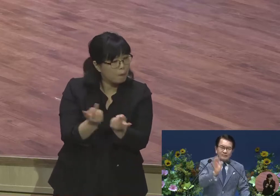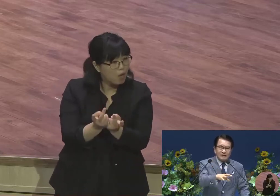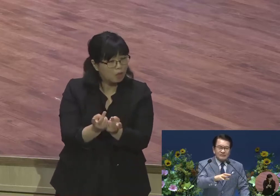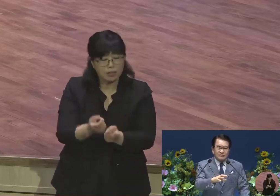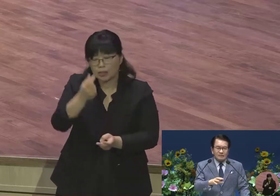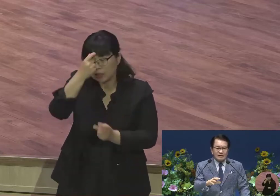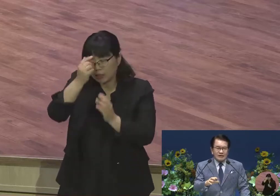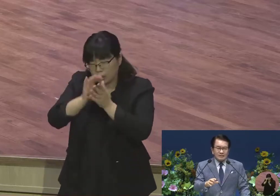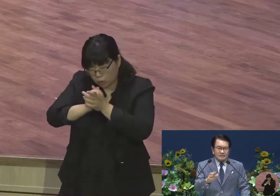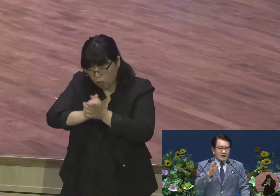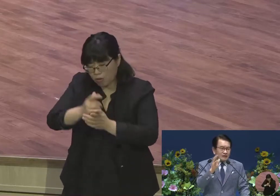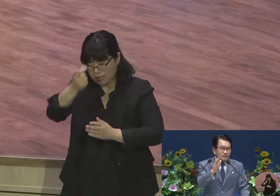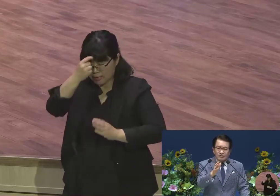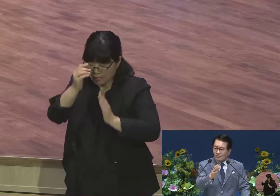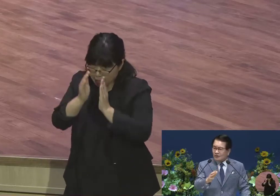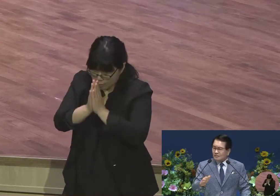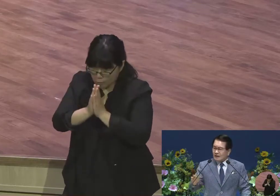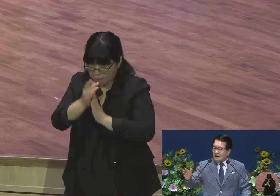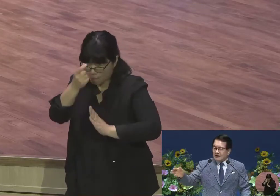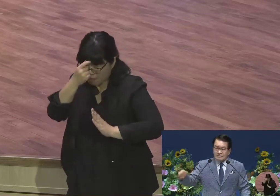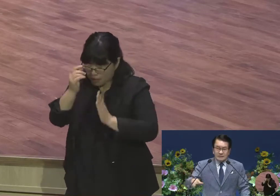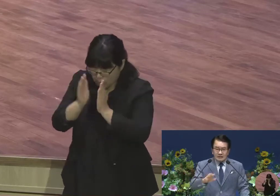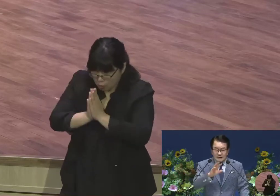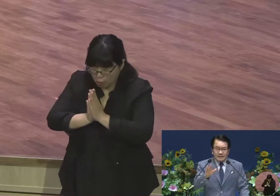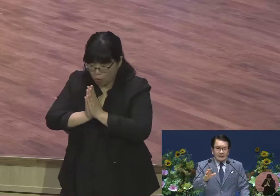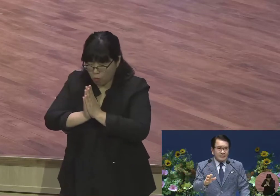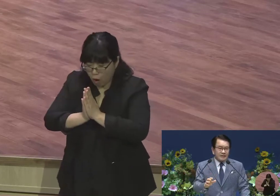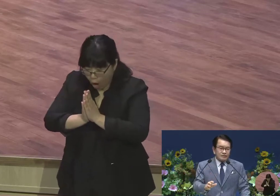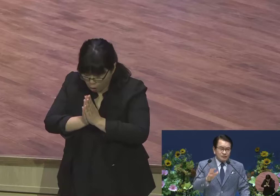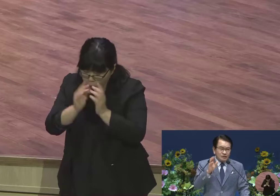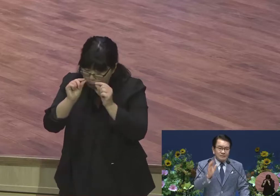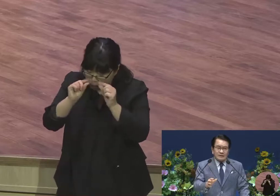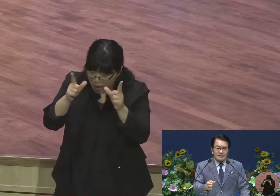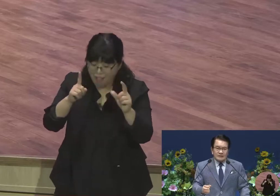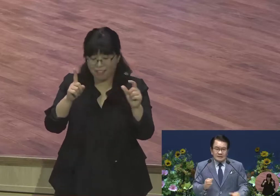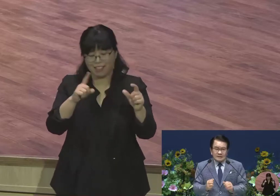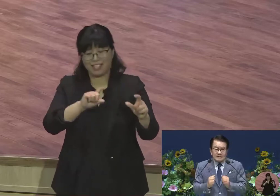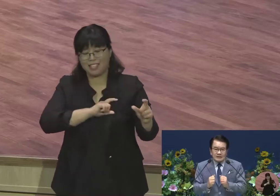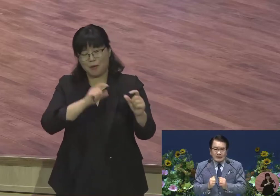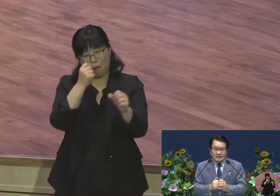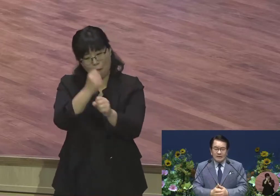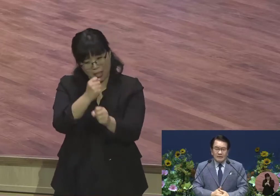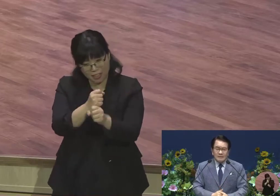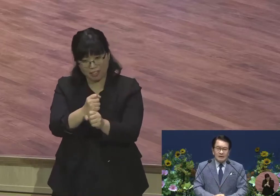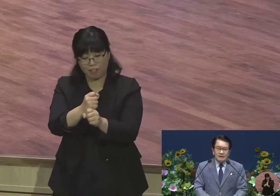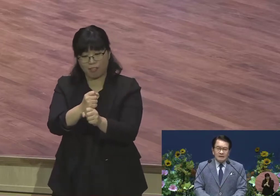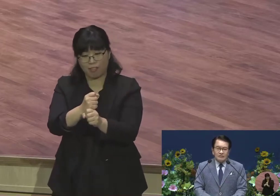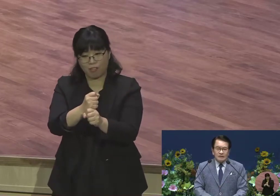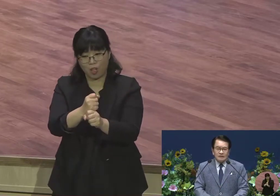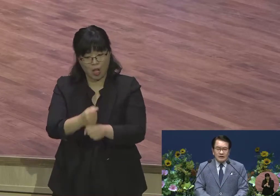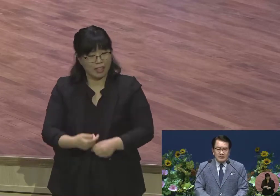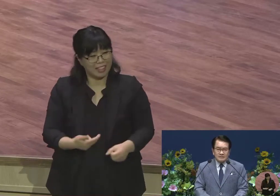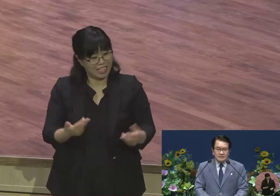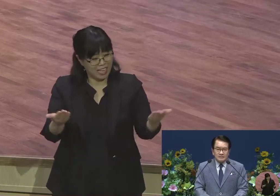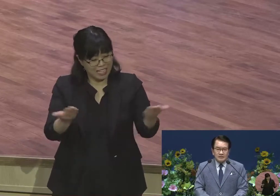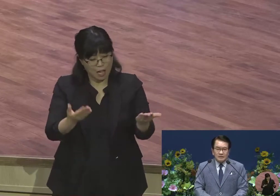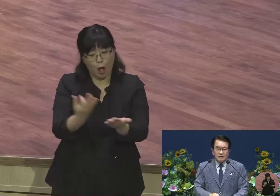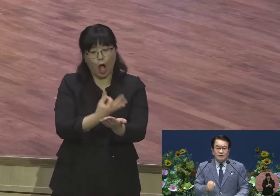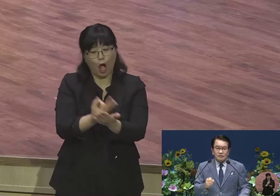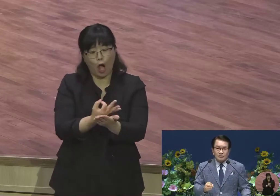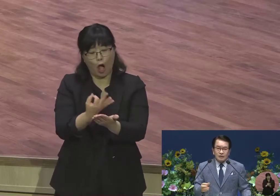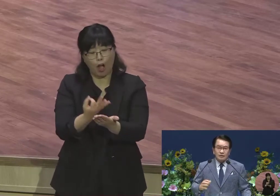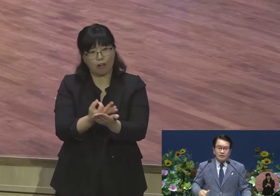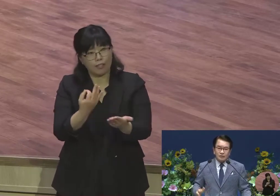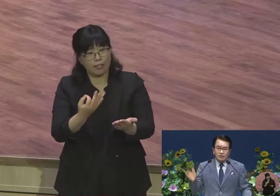울려놨다 빠지고 산업순경 보니까 늘 빠져만 주의를 사업을 하니 얼마나 영적으로 긴장하겠어요.